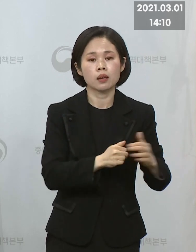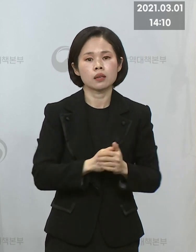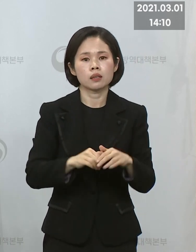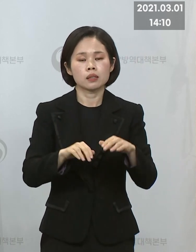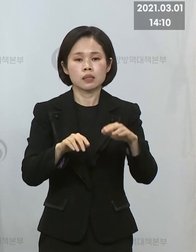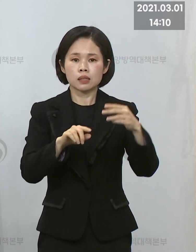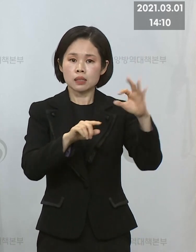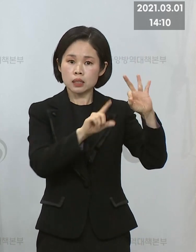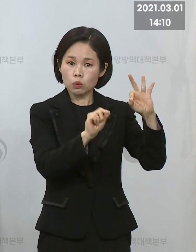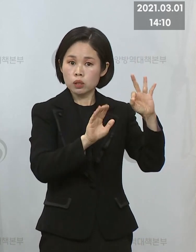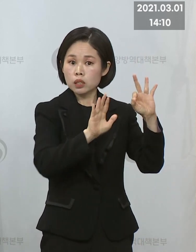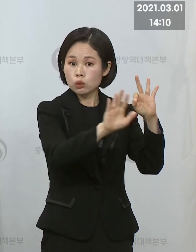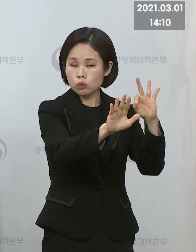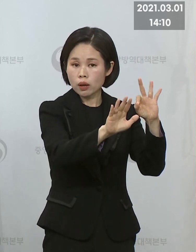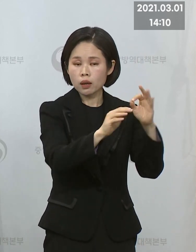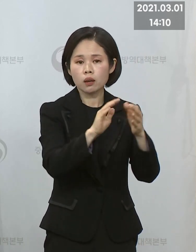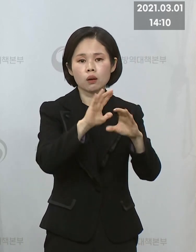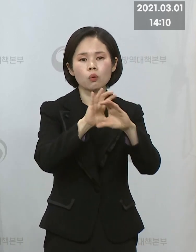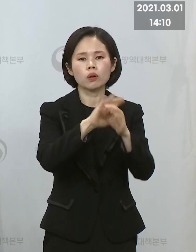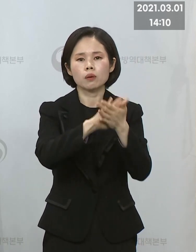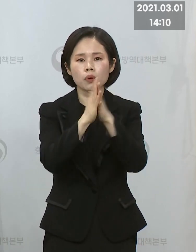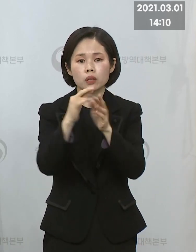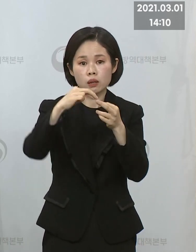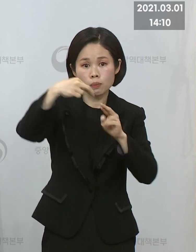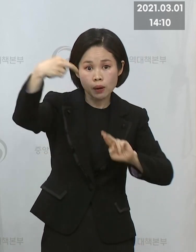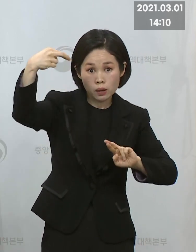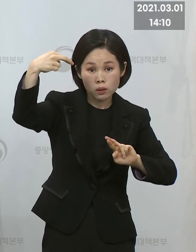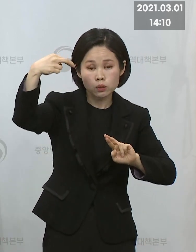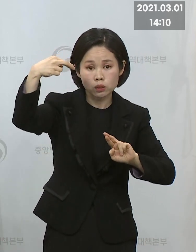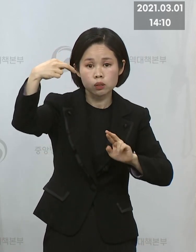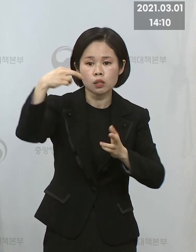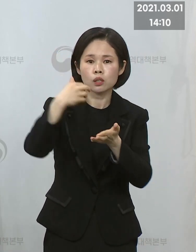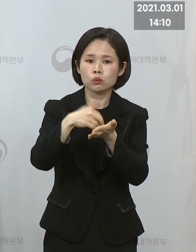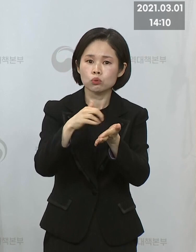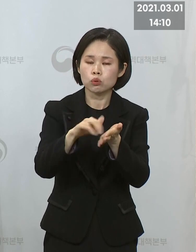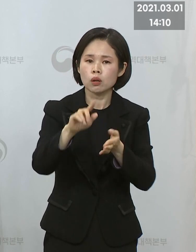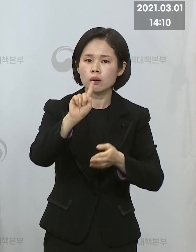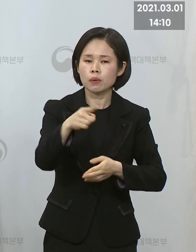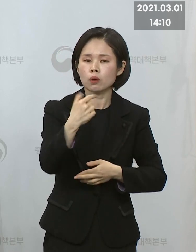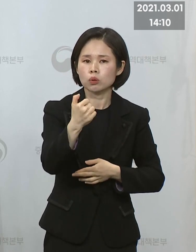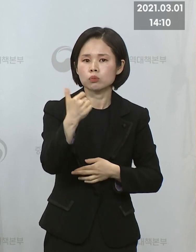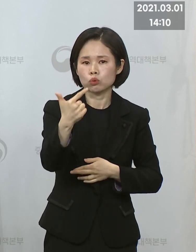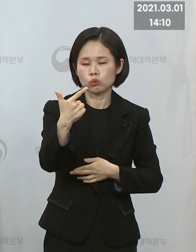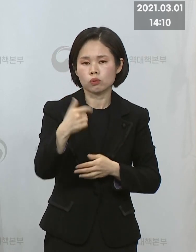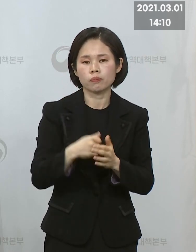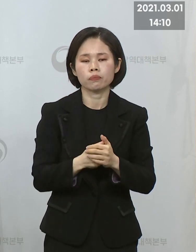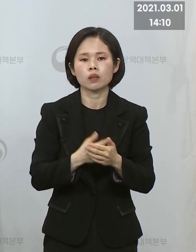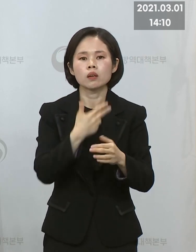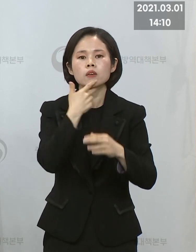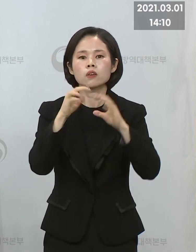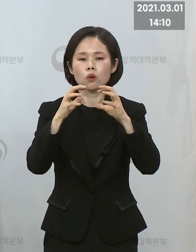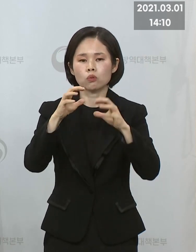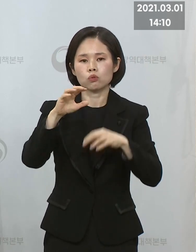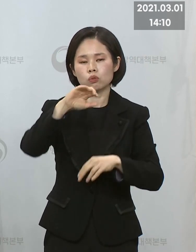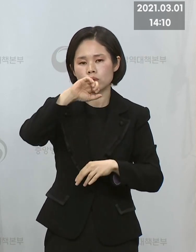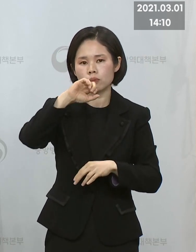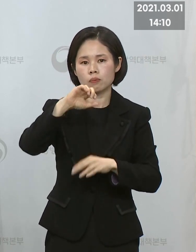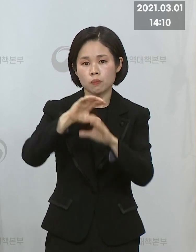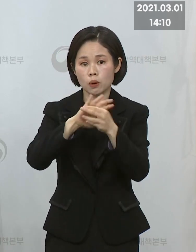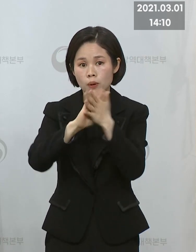현재까지 10월 이후에 확인된 변이 바이러스는 총 156건입니다. 이 중에 영국 변이